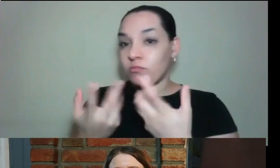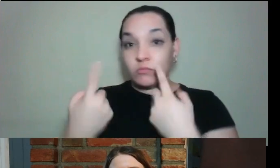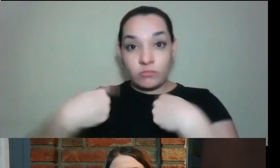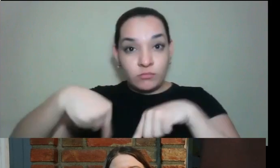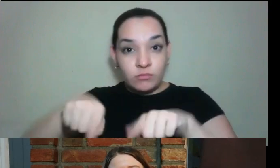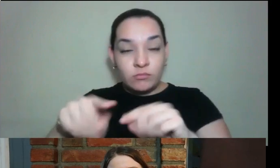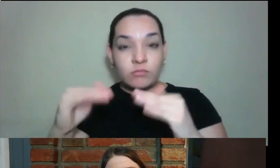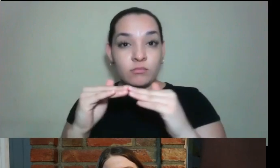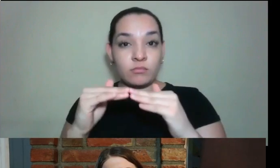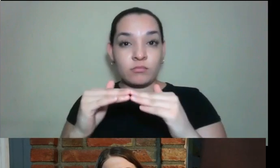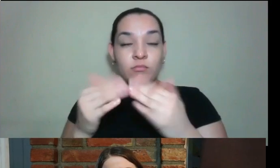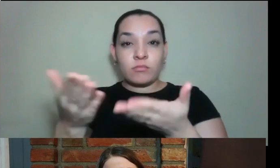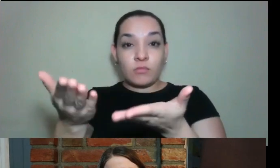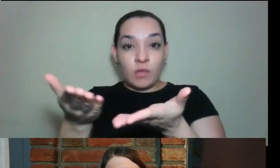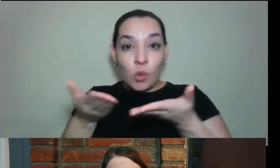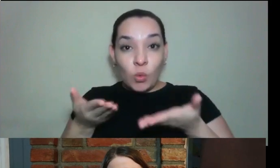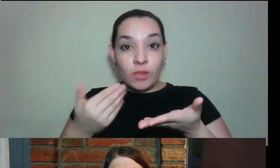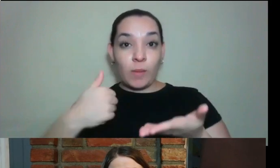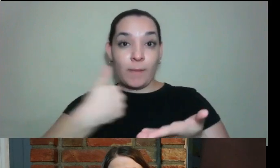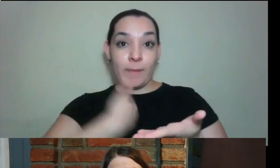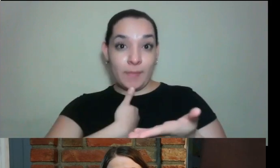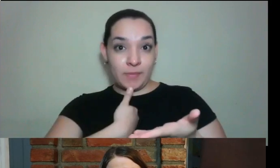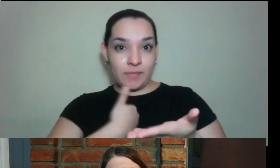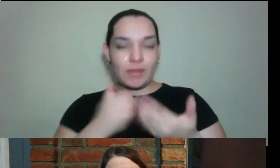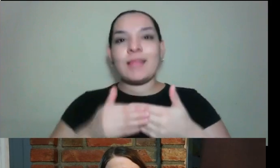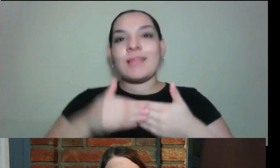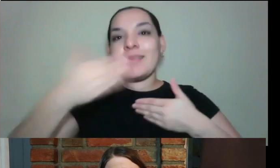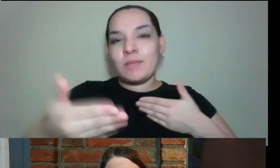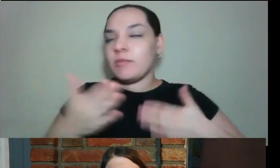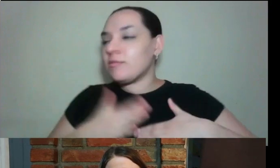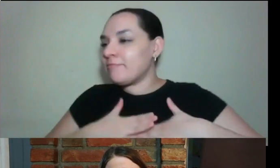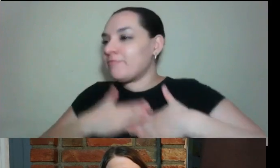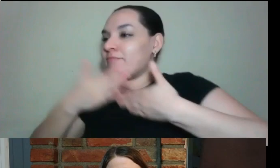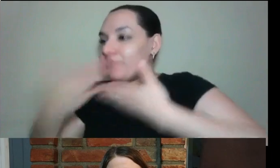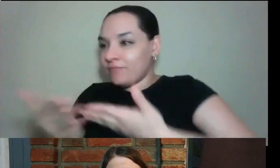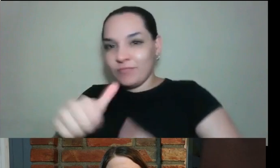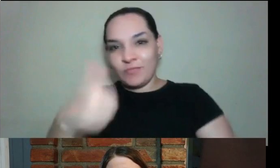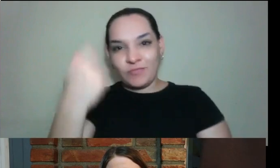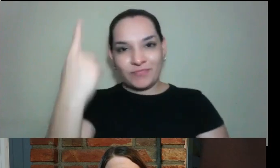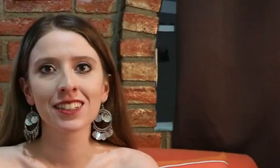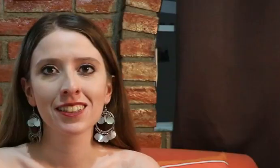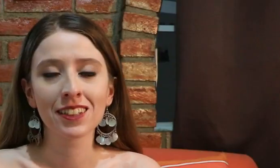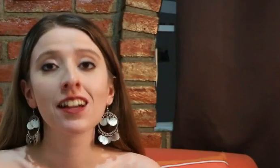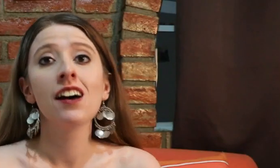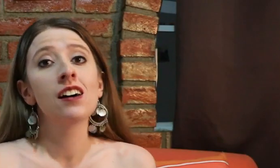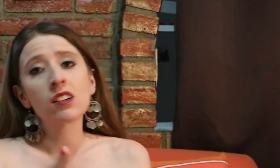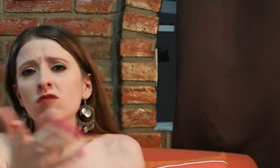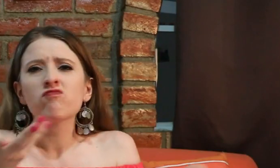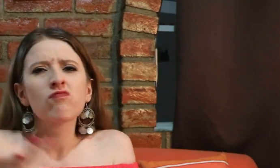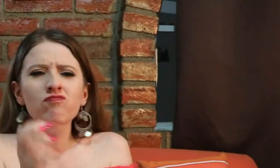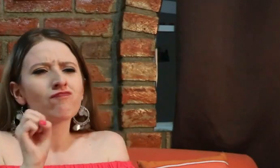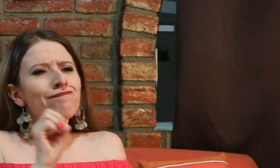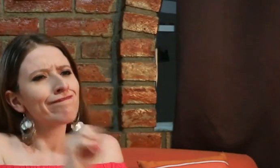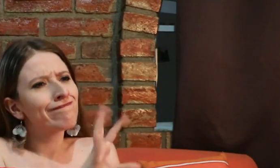y a continuar ayudándome para poder seguir ayudando.